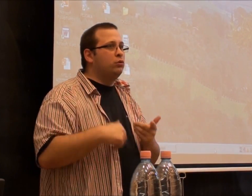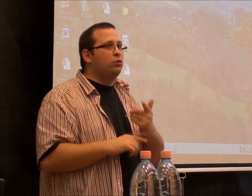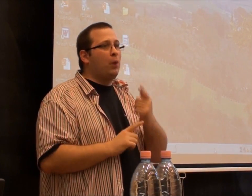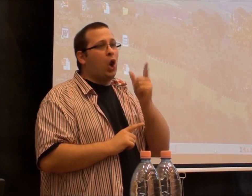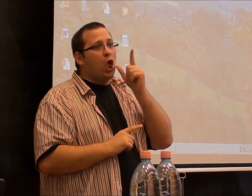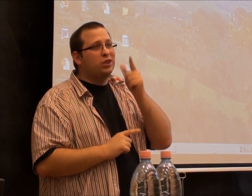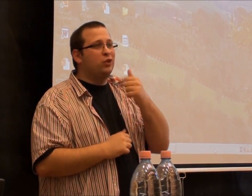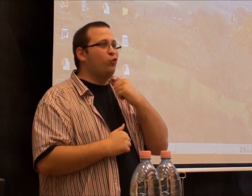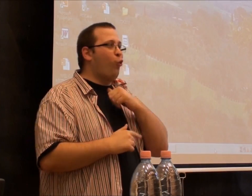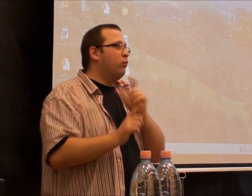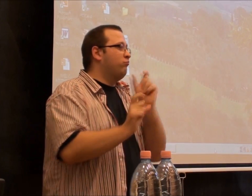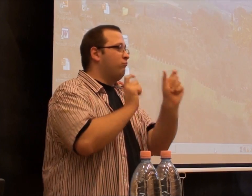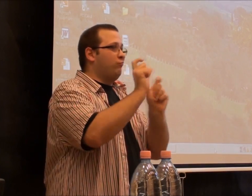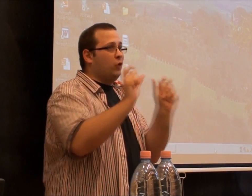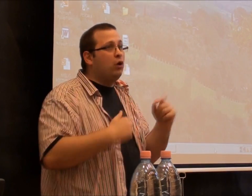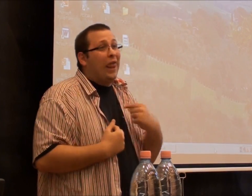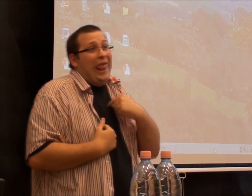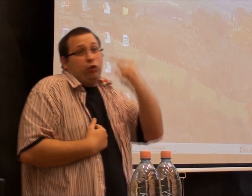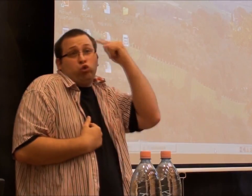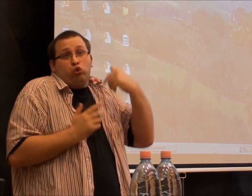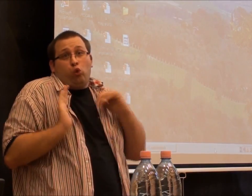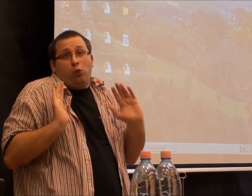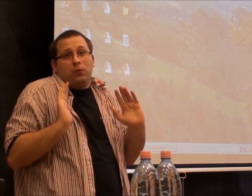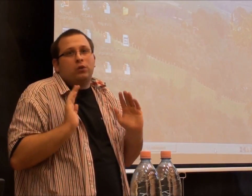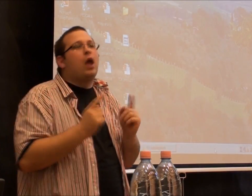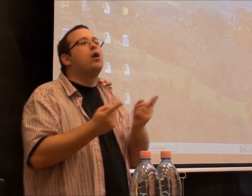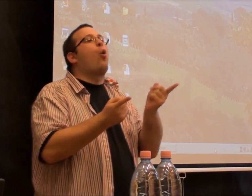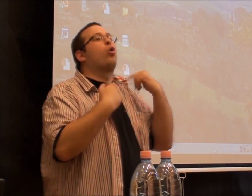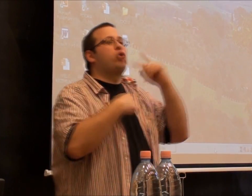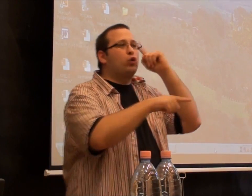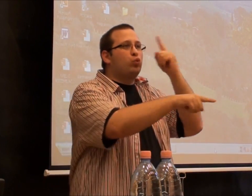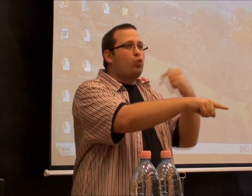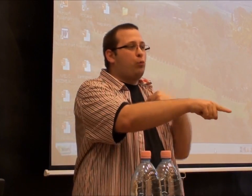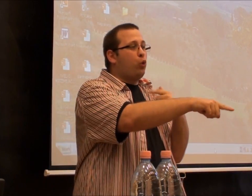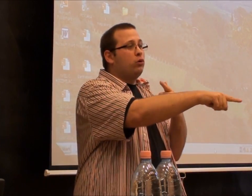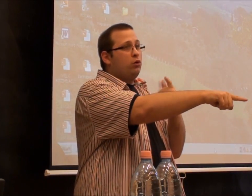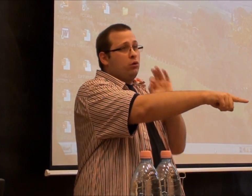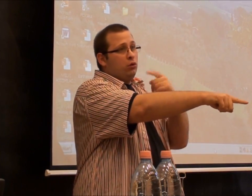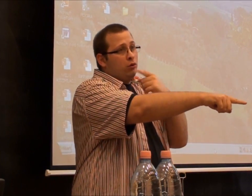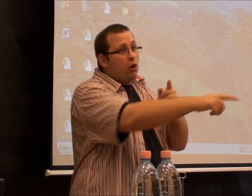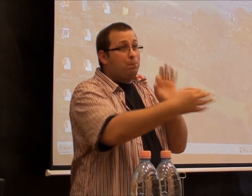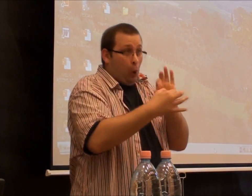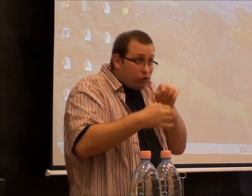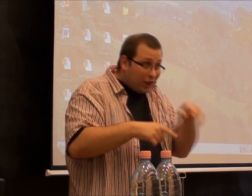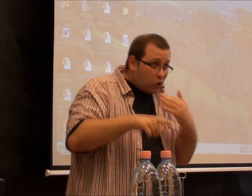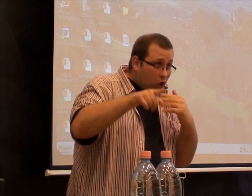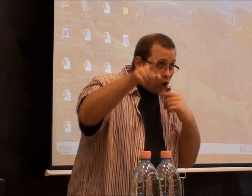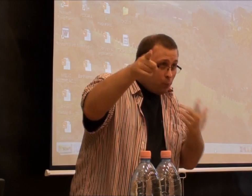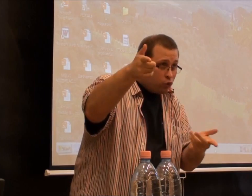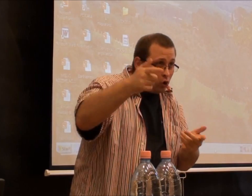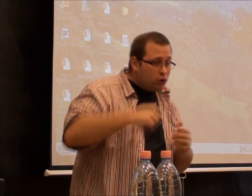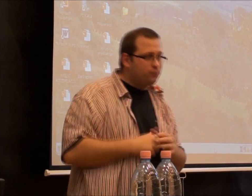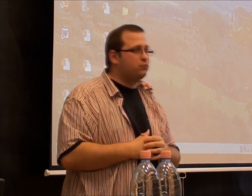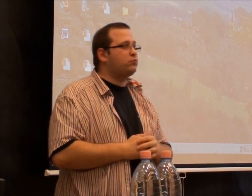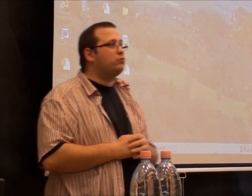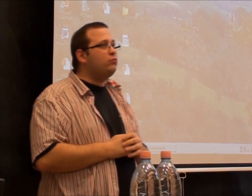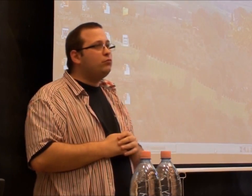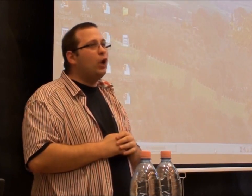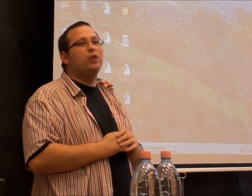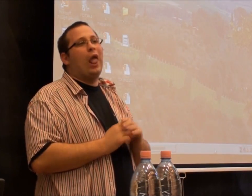értem, amit ő mond. Latinul, görögül. Tehát én tudom, de a honnan tudom, hogy a tolmács pont ezt akarta mondani a